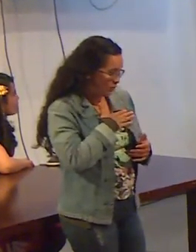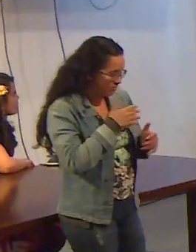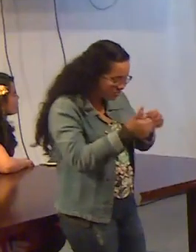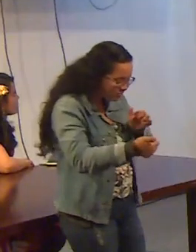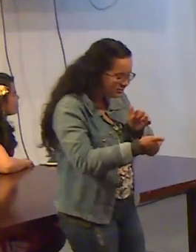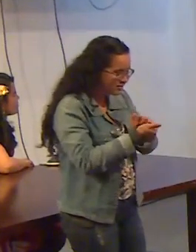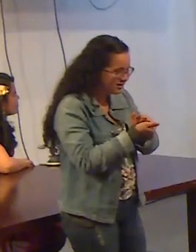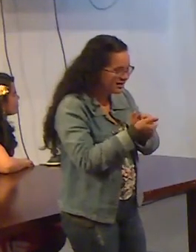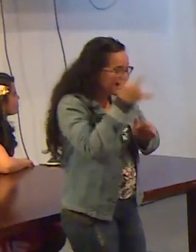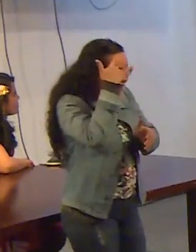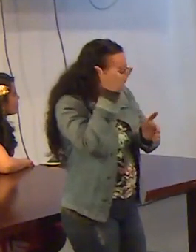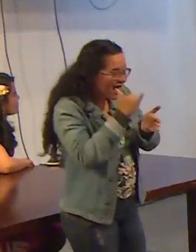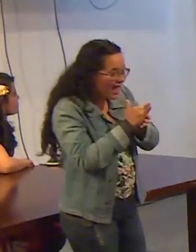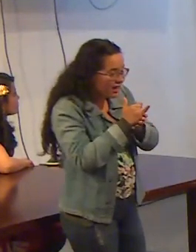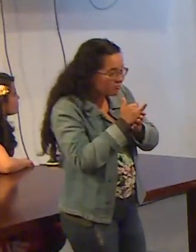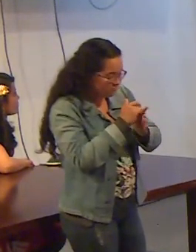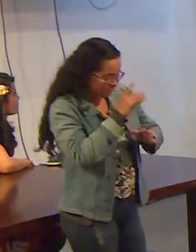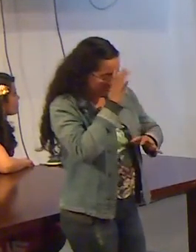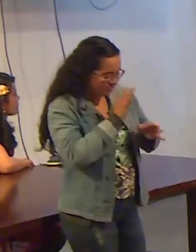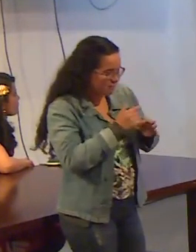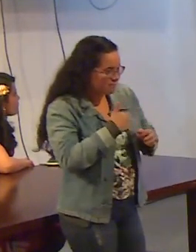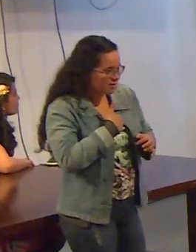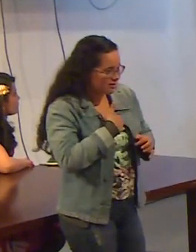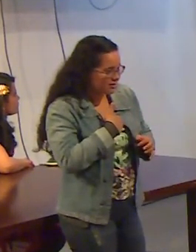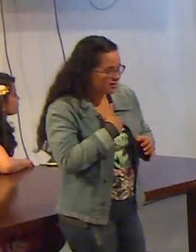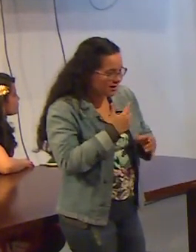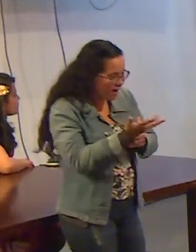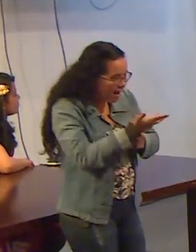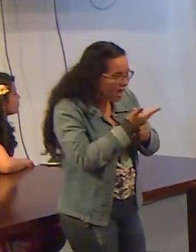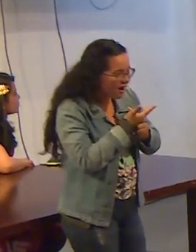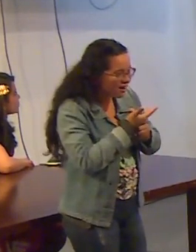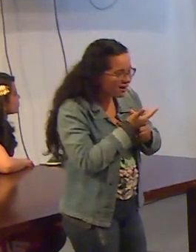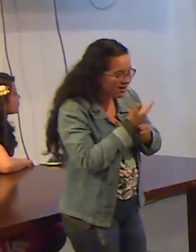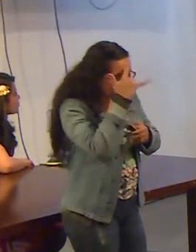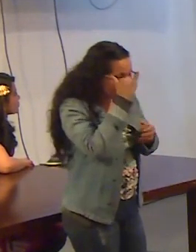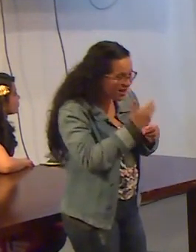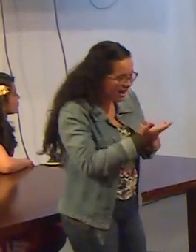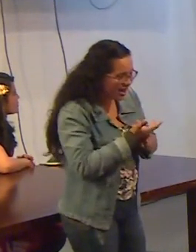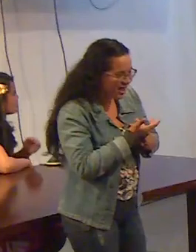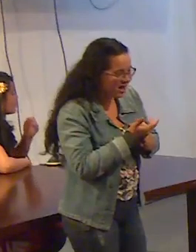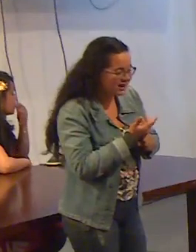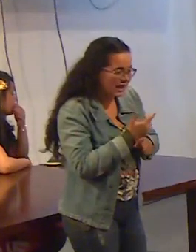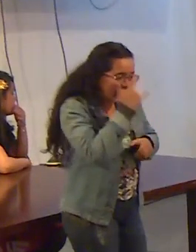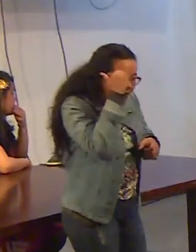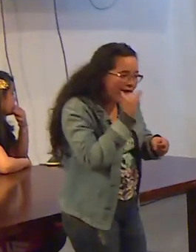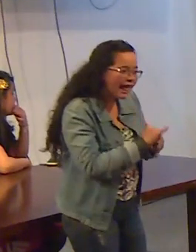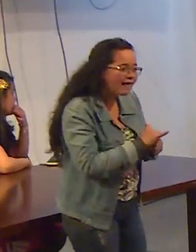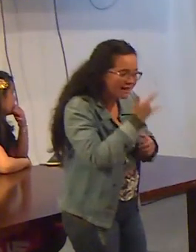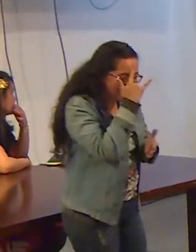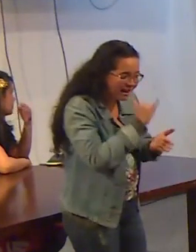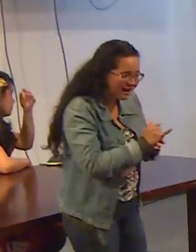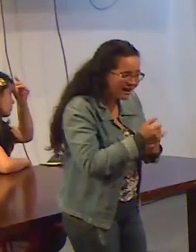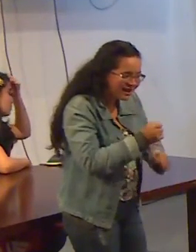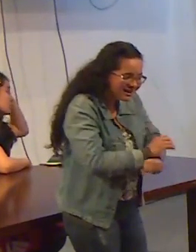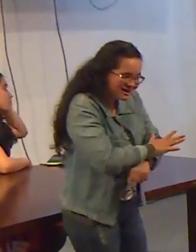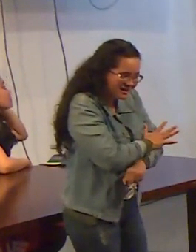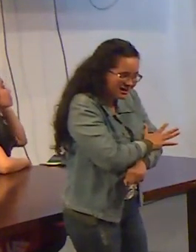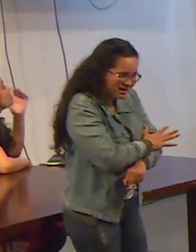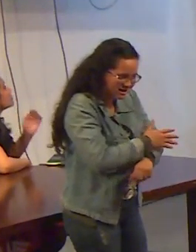mí, de creer en el arte, de creer en esa sensibilidad, como lo mencionó la profesora.